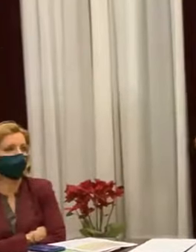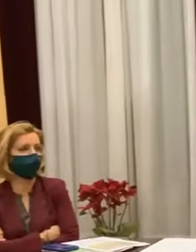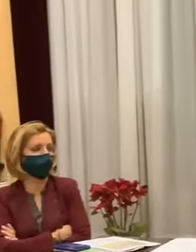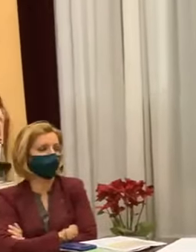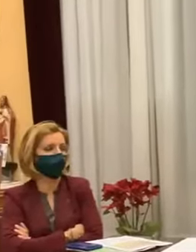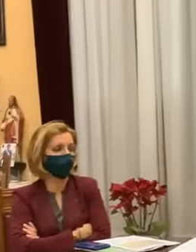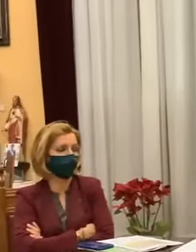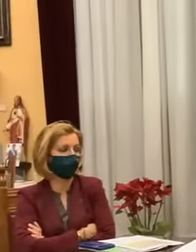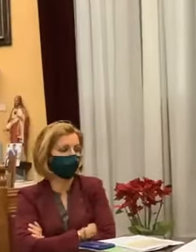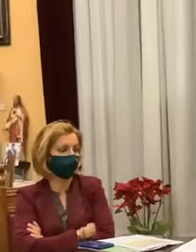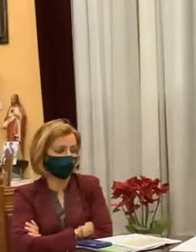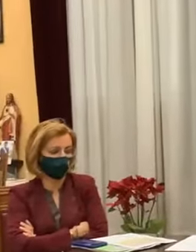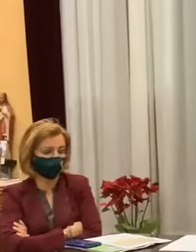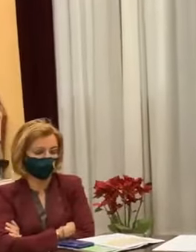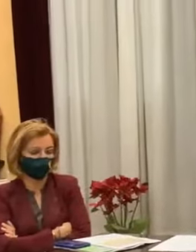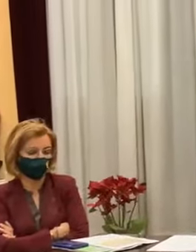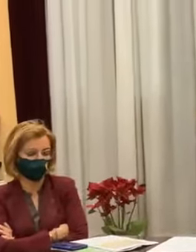mi ricordo quando, e quindi